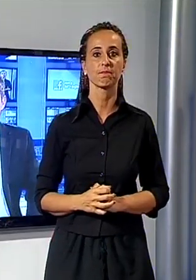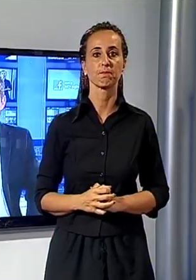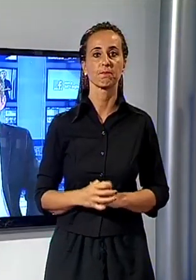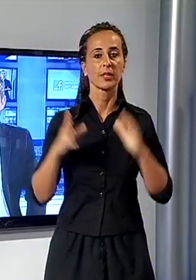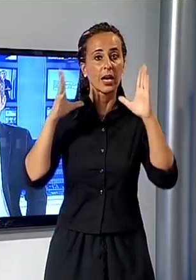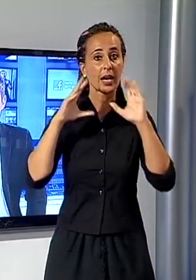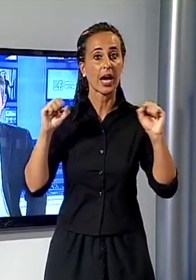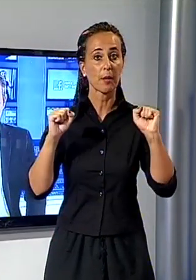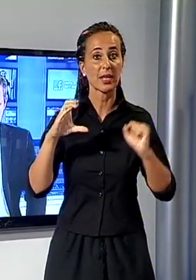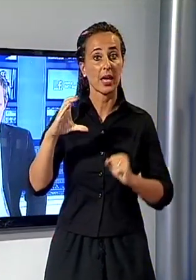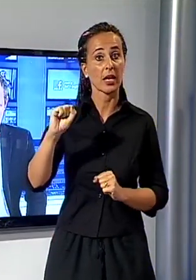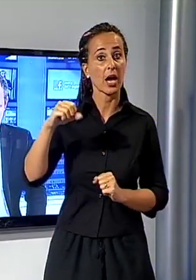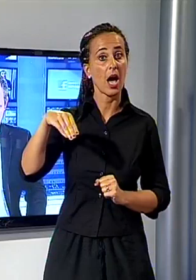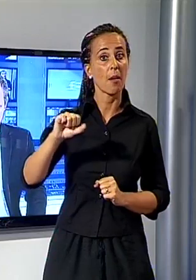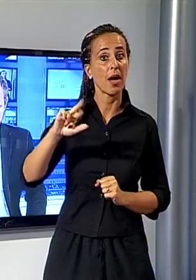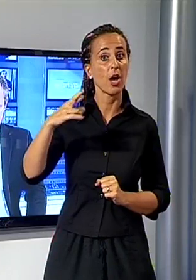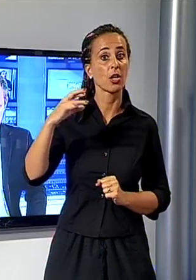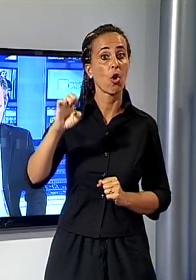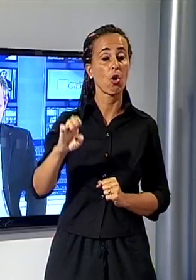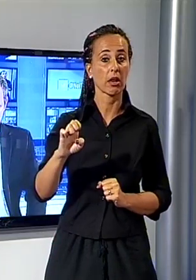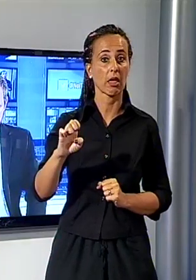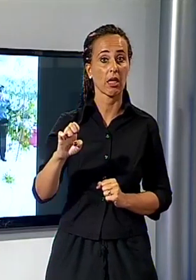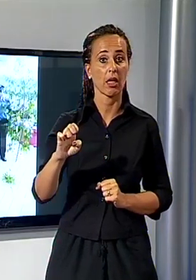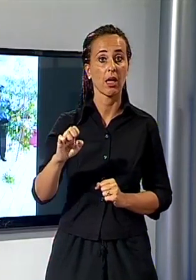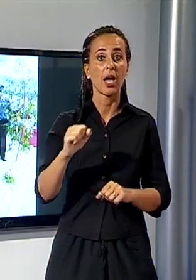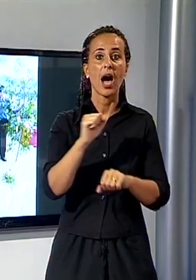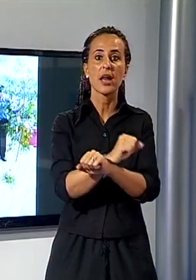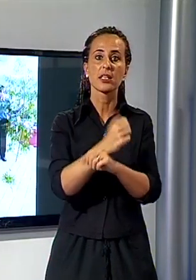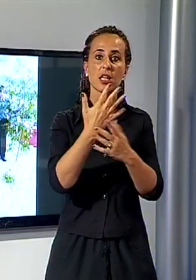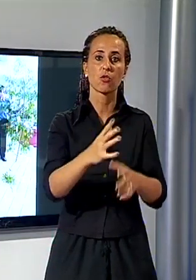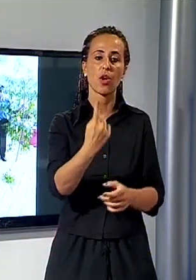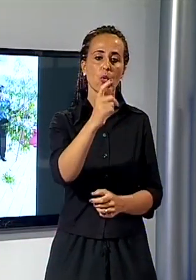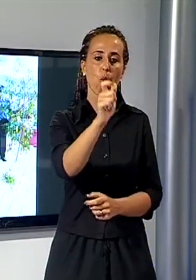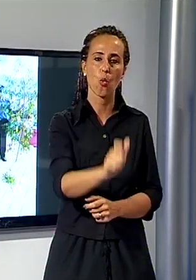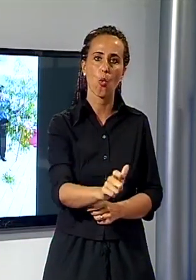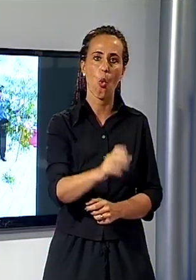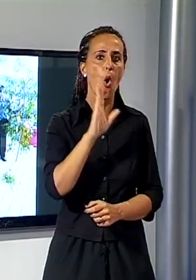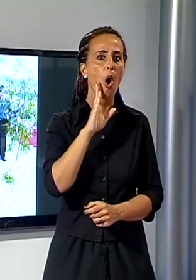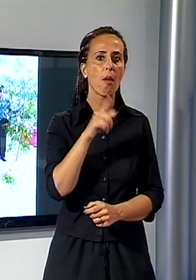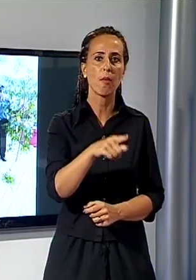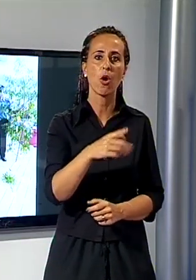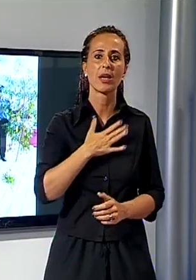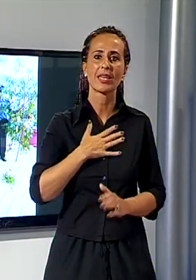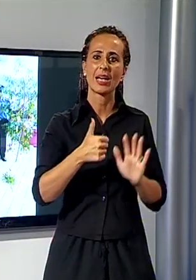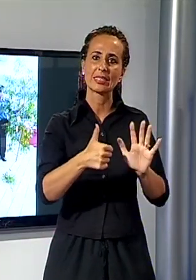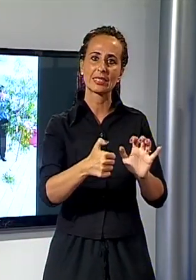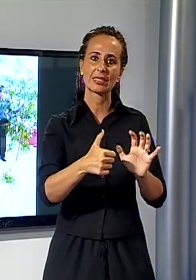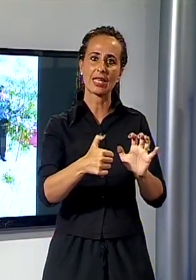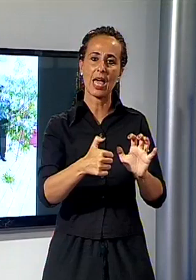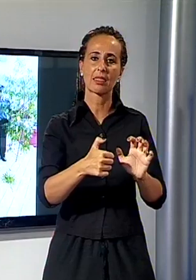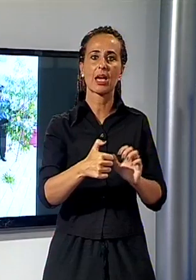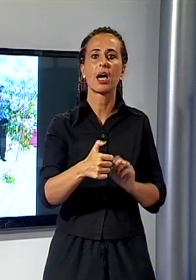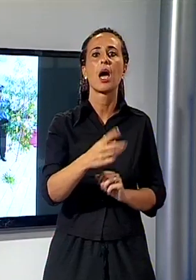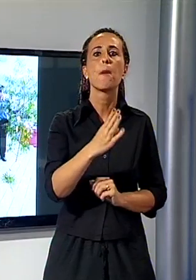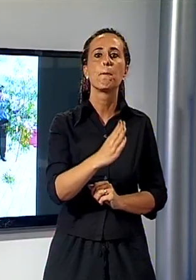è sempre lì. I danni sono ingenti? Non so che materiali c'era dentro. Sul posto, oltre alla